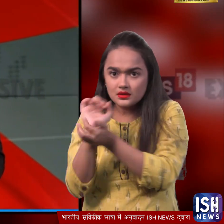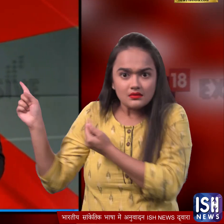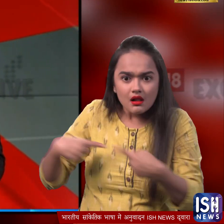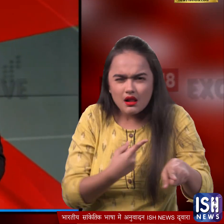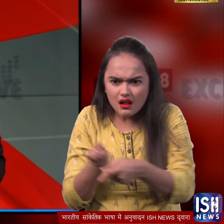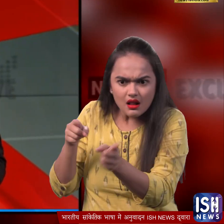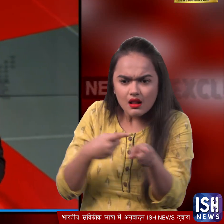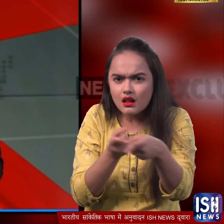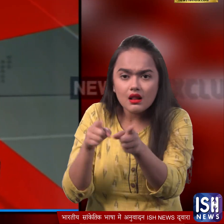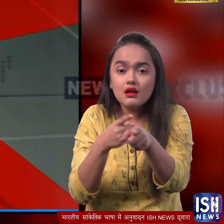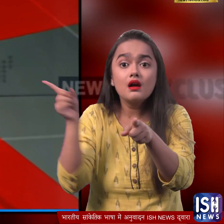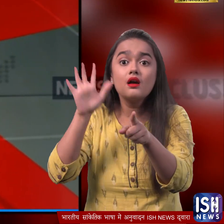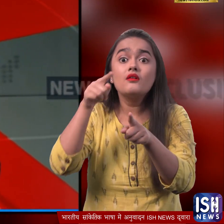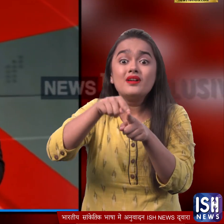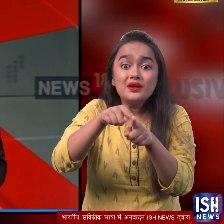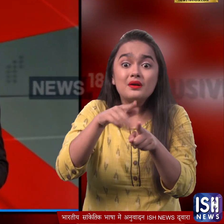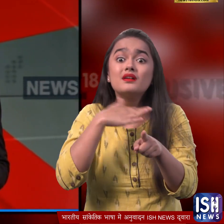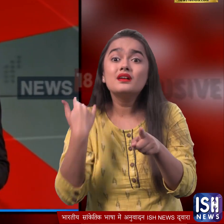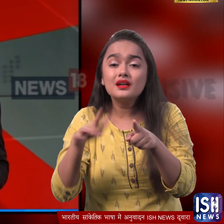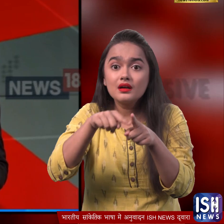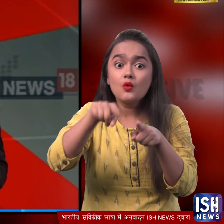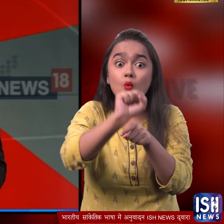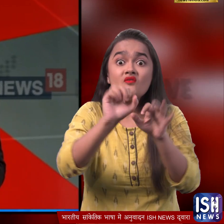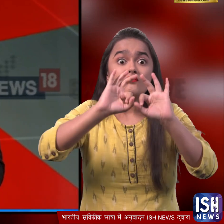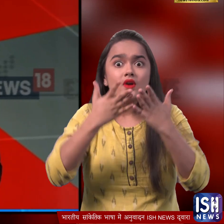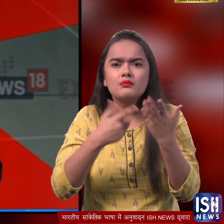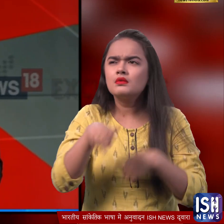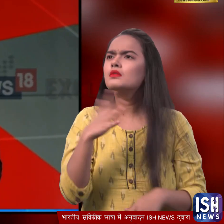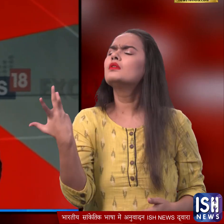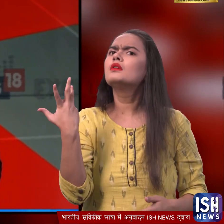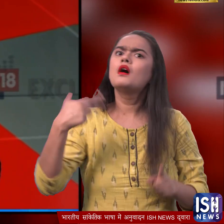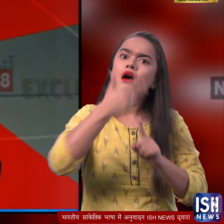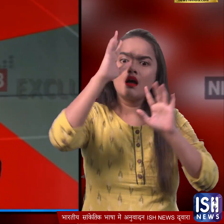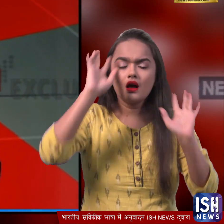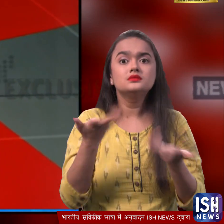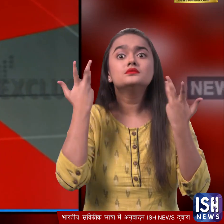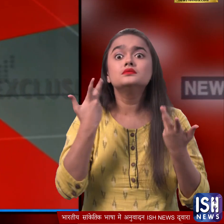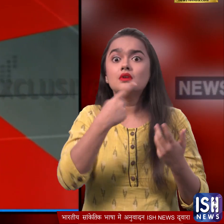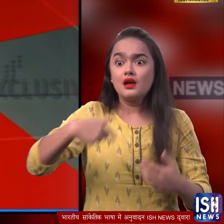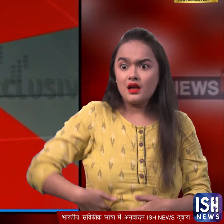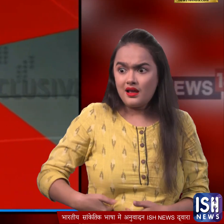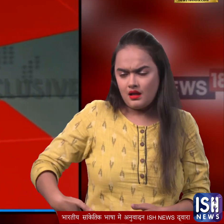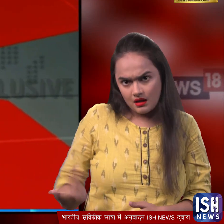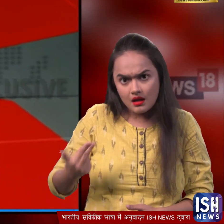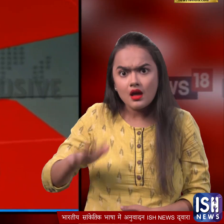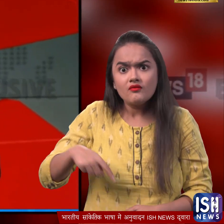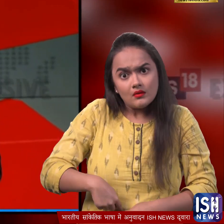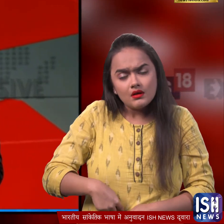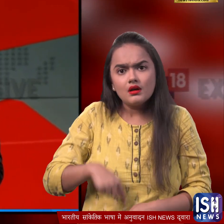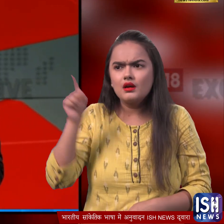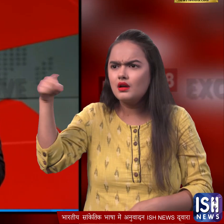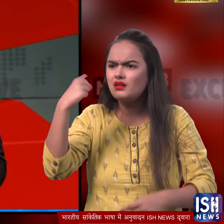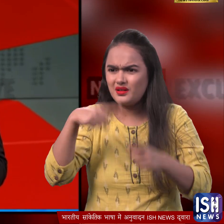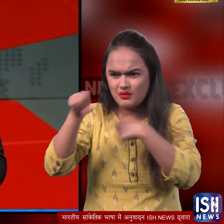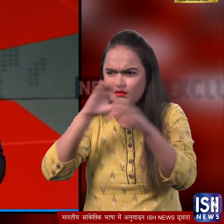का पीछा करके पुलिस ने जिस मुठभेड़ का दावा किया उस पर मारे गए बदमाश के घर वालों ने सवाल उठाया, क्योंकि बदमाश के पेट में गोली लगी, जिसके